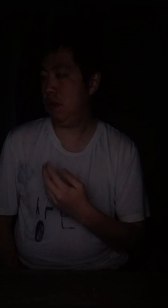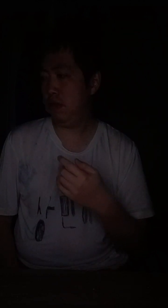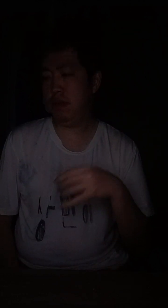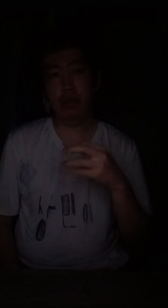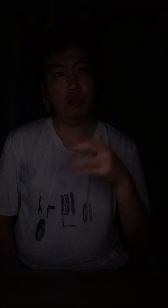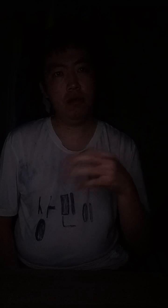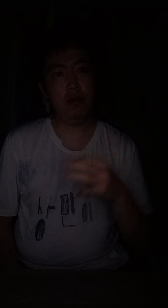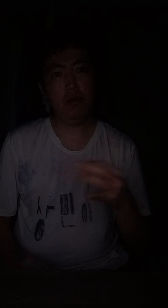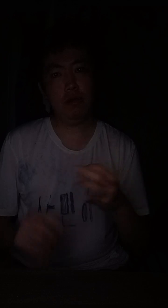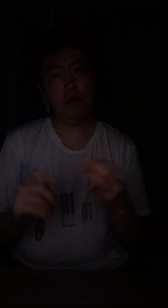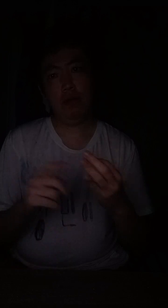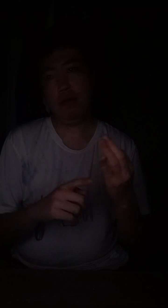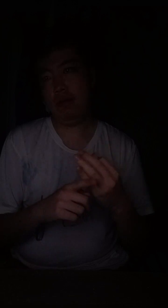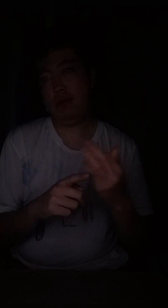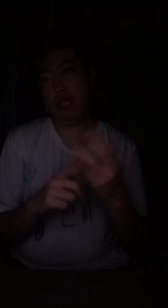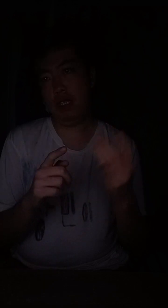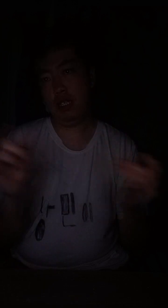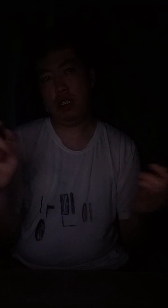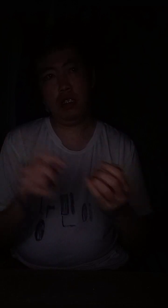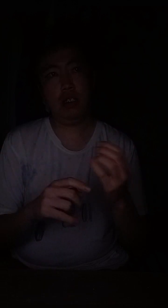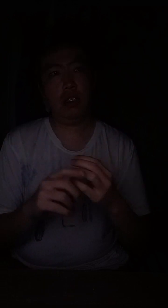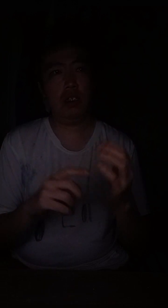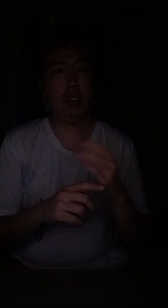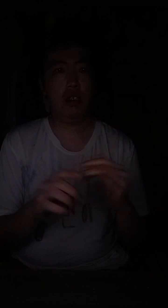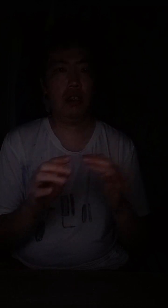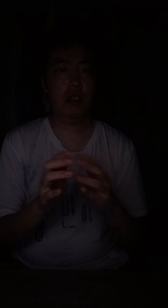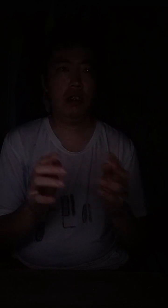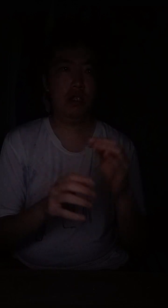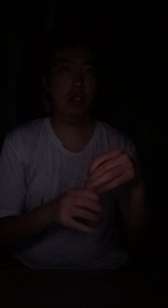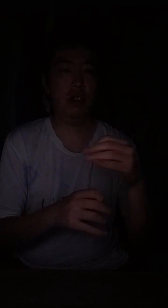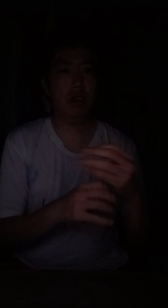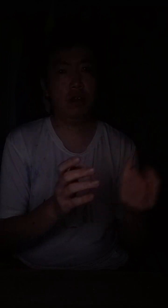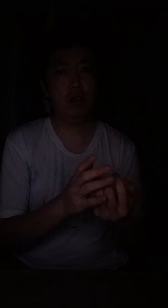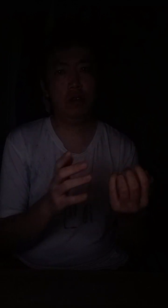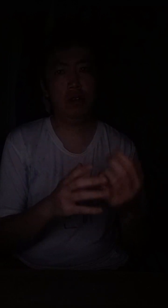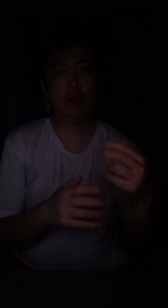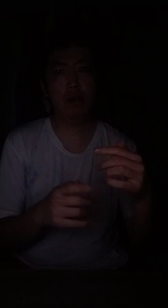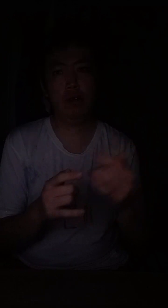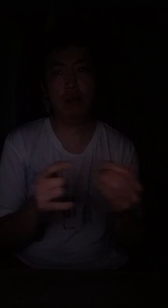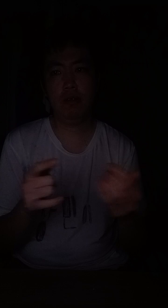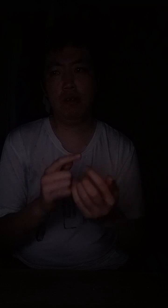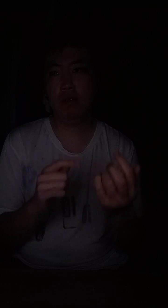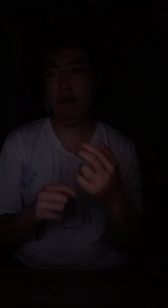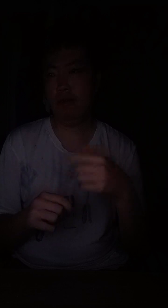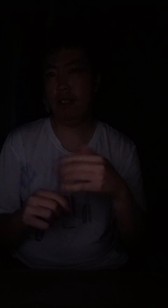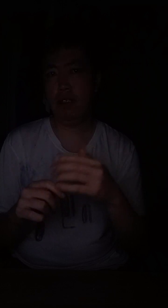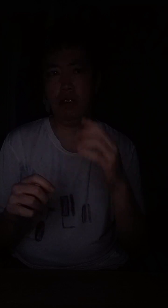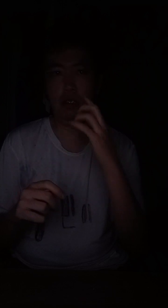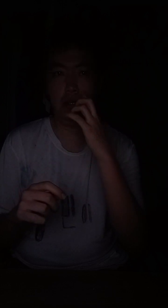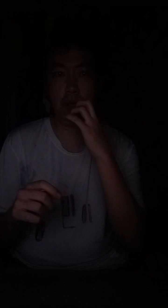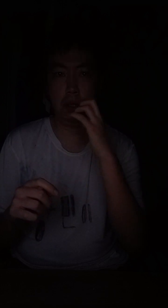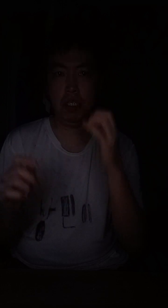사령관은 합동수사본부장을 맡게 돼 있었습니다. 검찰은 또 당시 특전사가 국회 안에 있는 인원들을